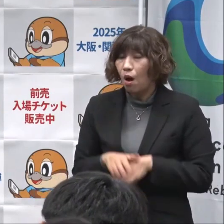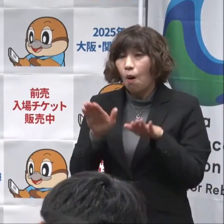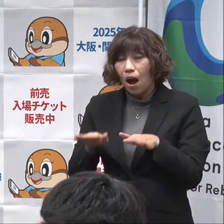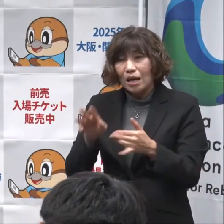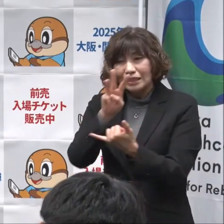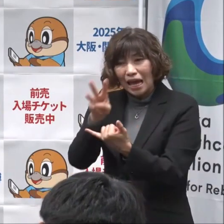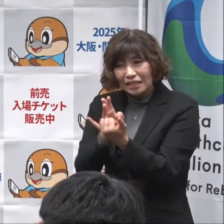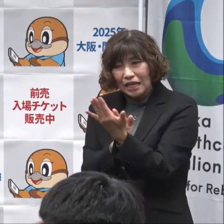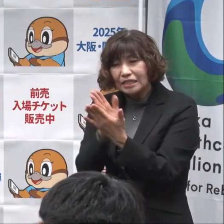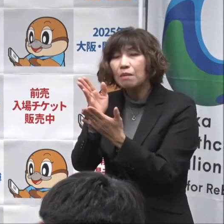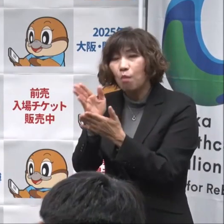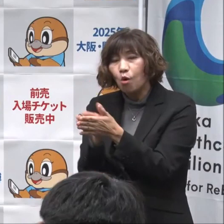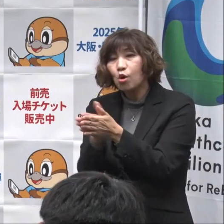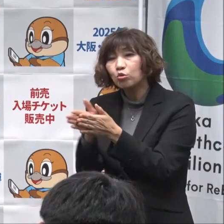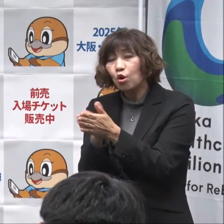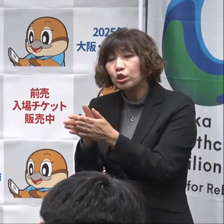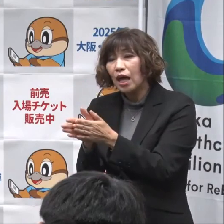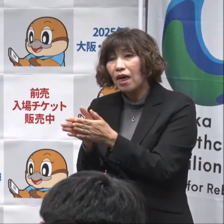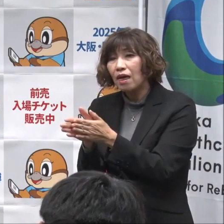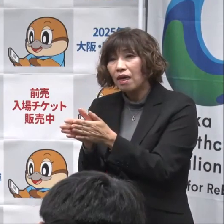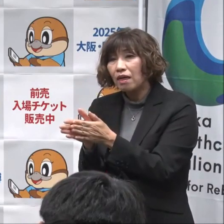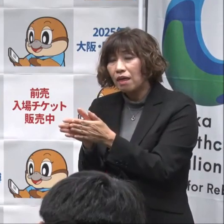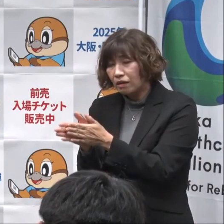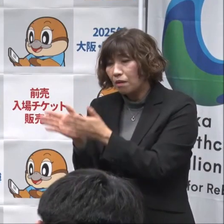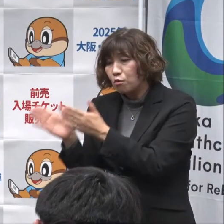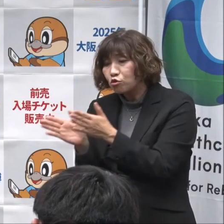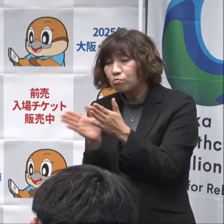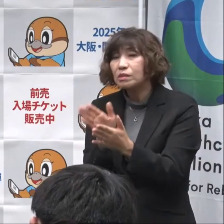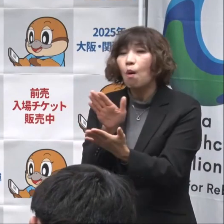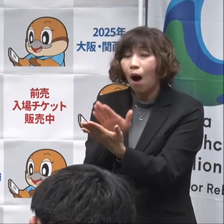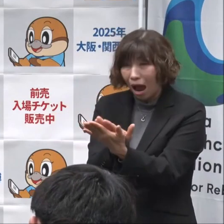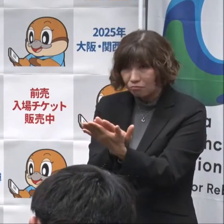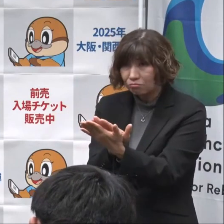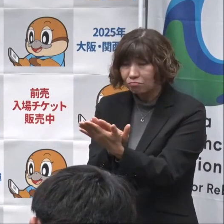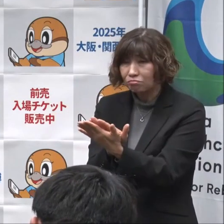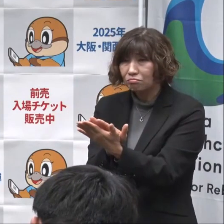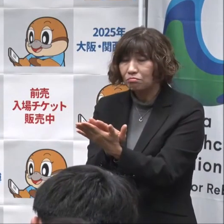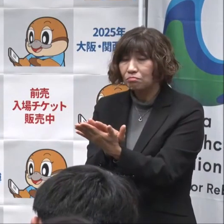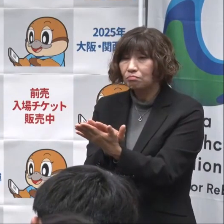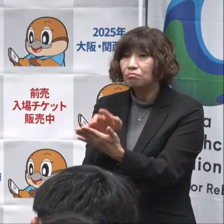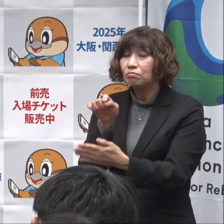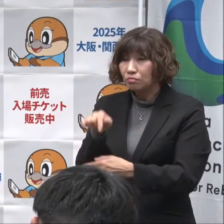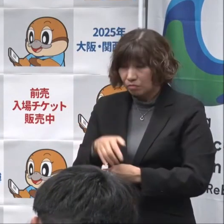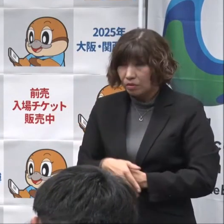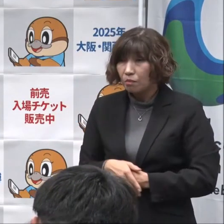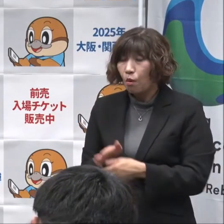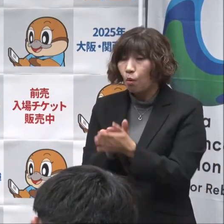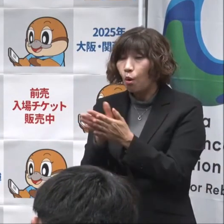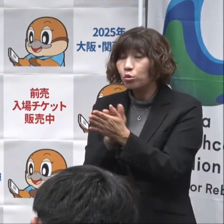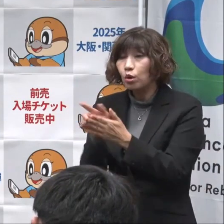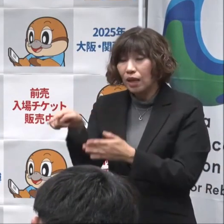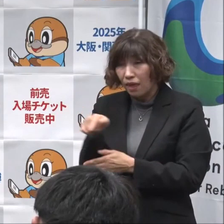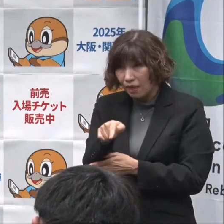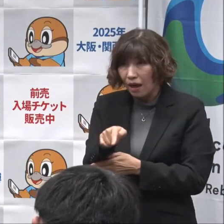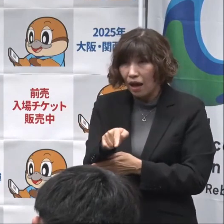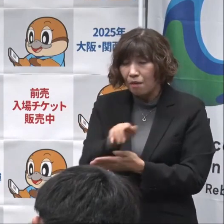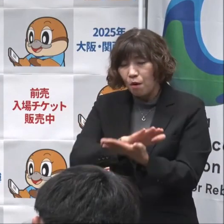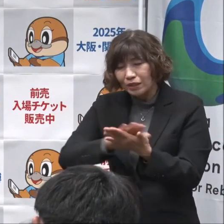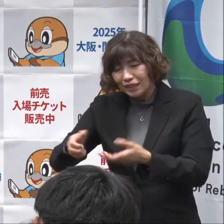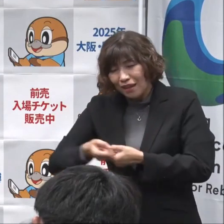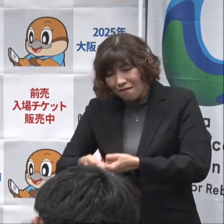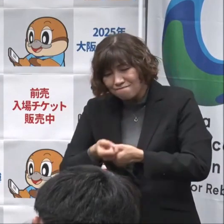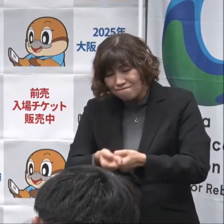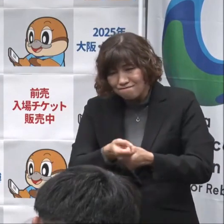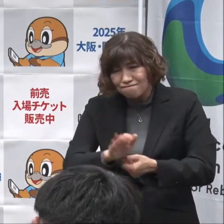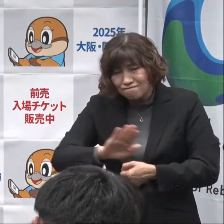レの準備はいたしましたけれども、実際はある程度災害用トイレがある中で、そのトイレの衛生面であったり、あるいは和式の